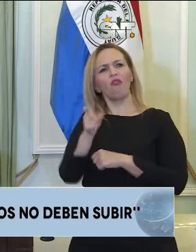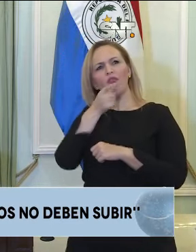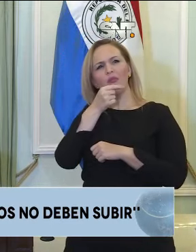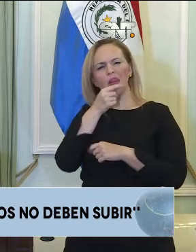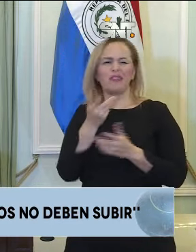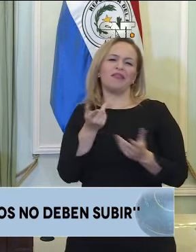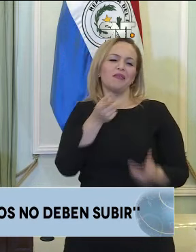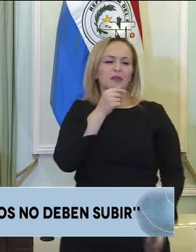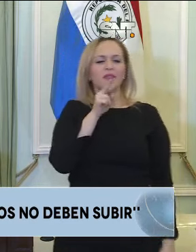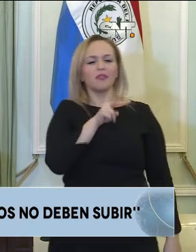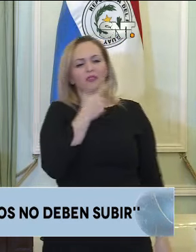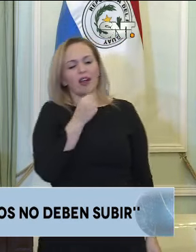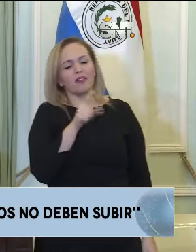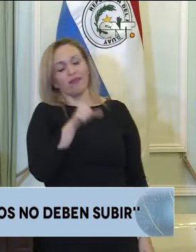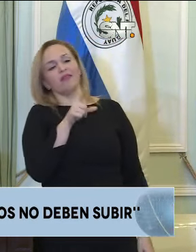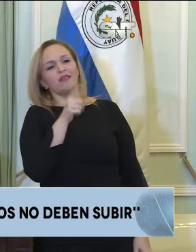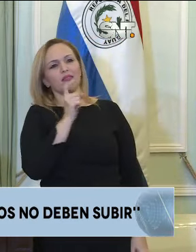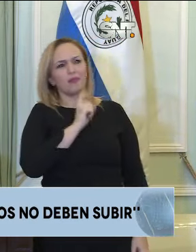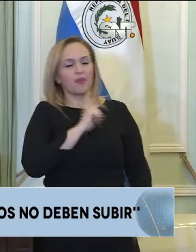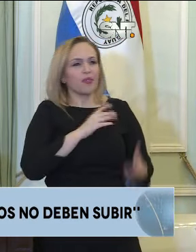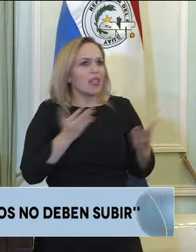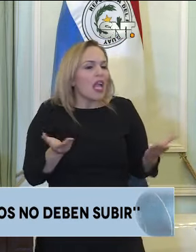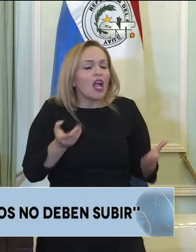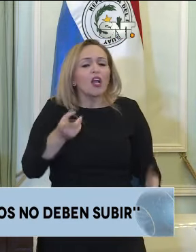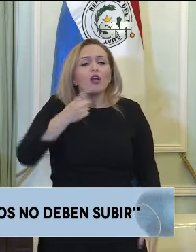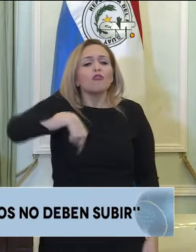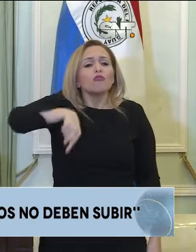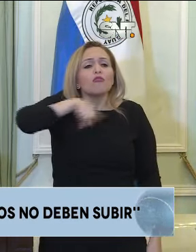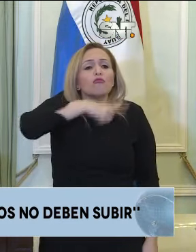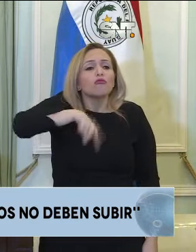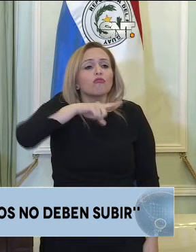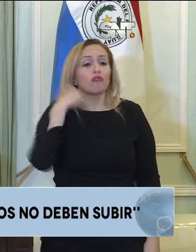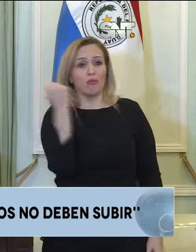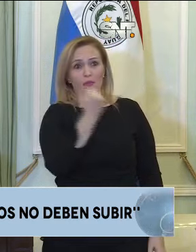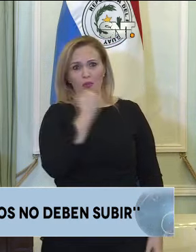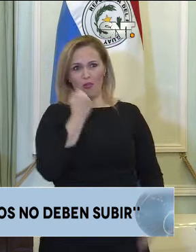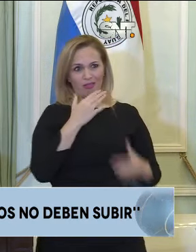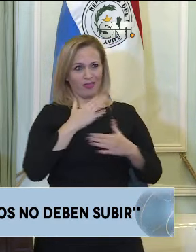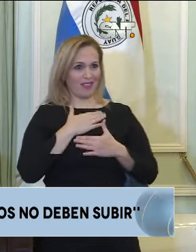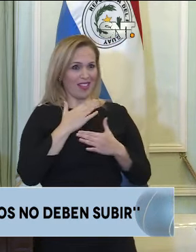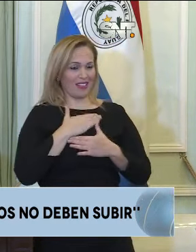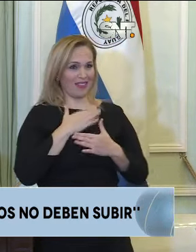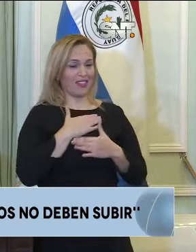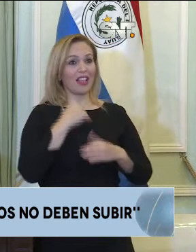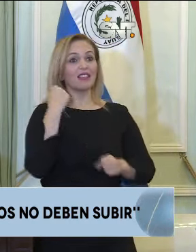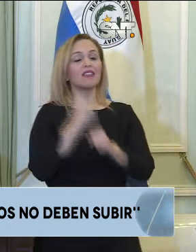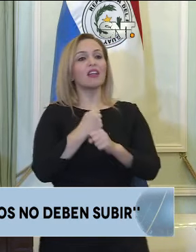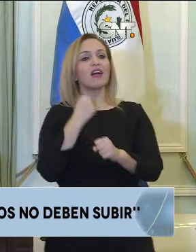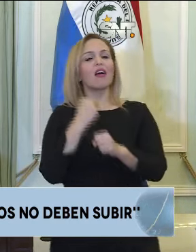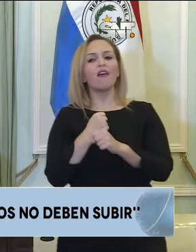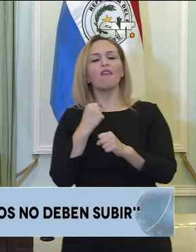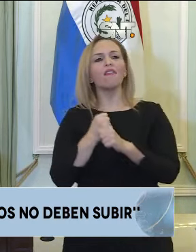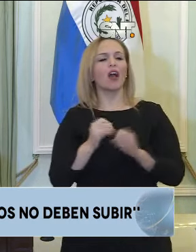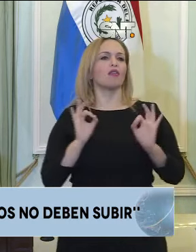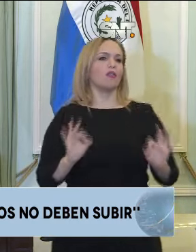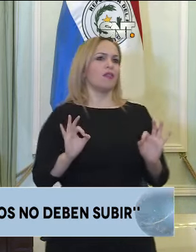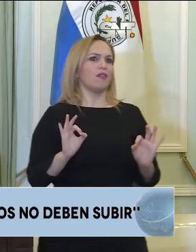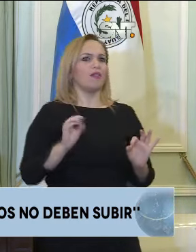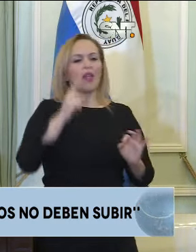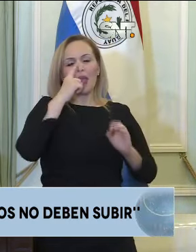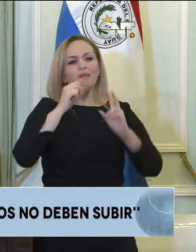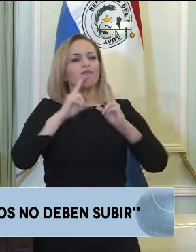lo que estamos recomendando es lo que tenemos que hacer nosotros, los ciudadanos. Vamos a facilitar el trabajo punitivo e